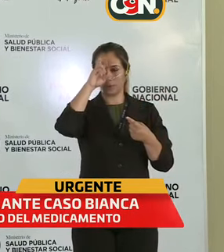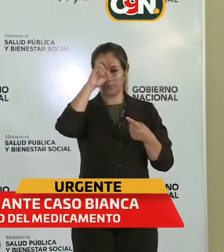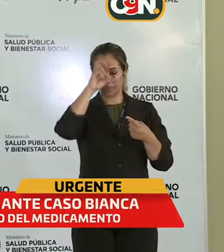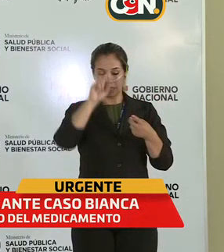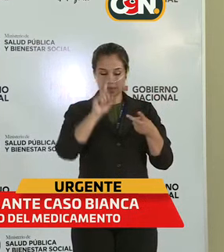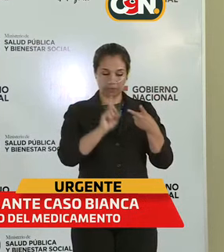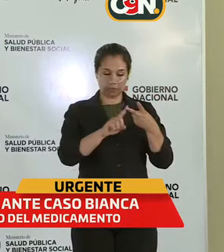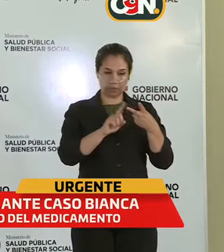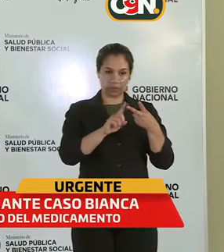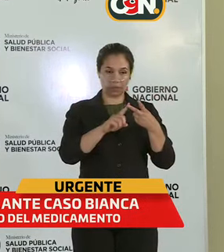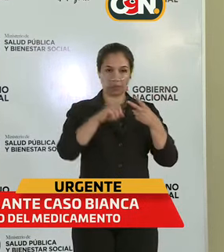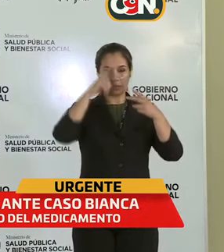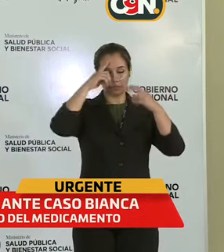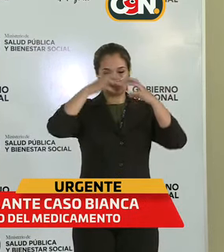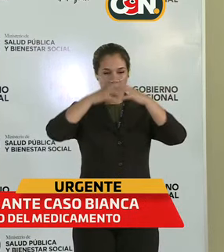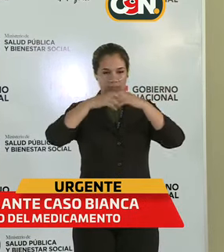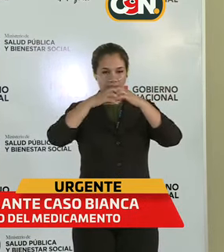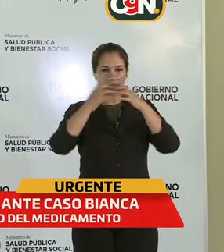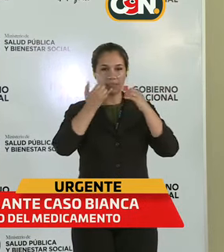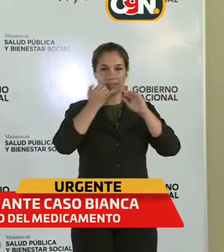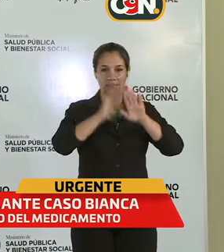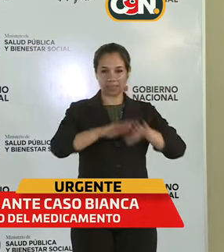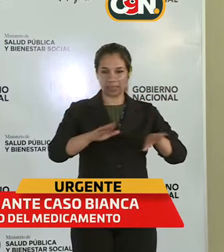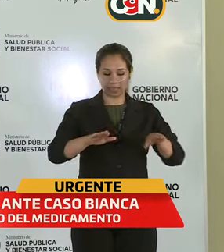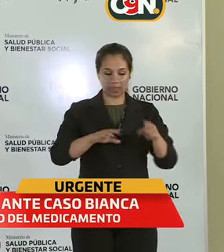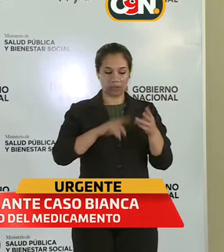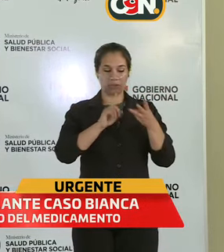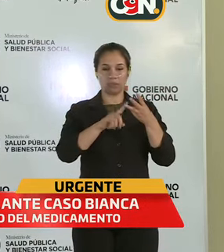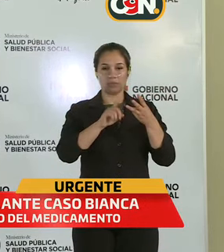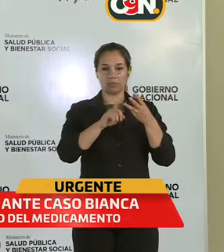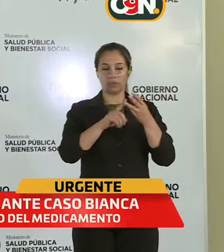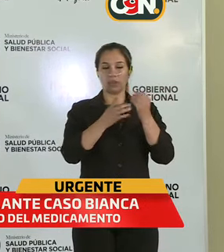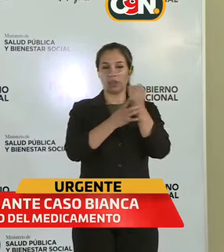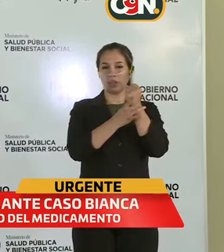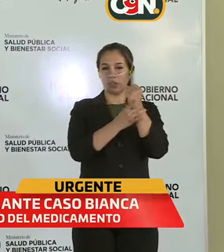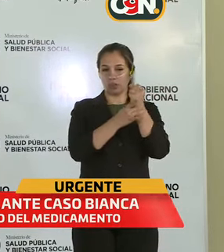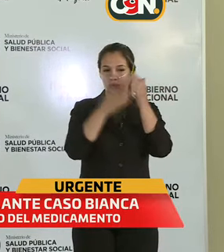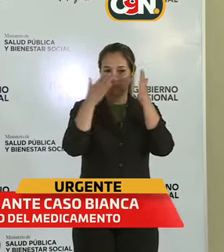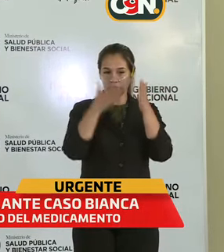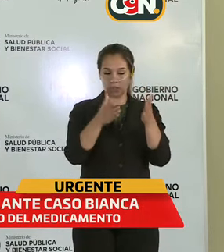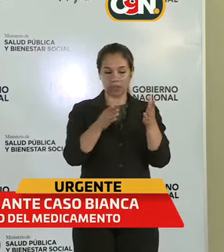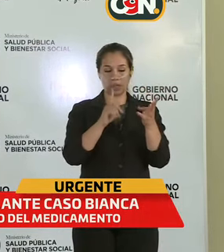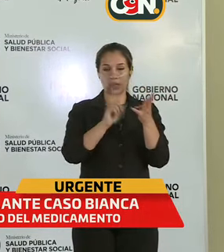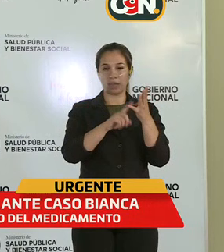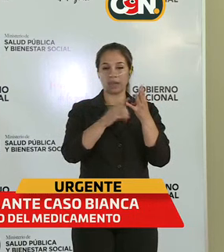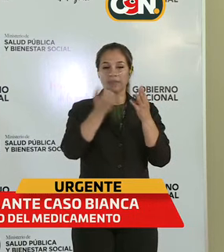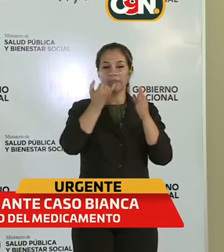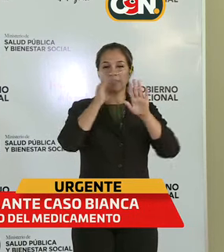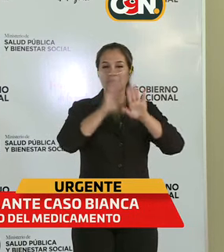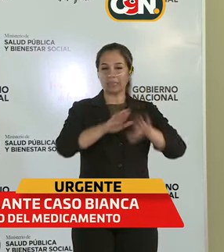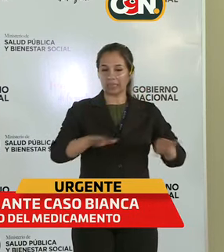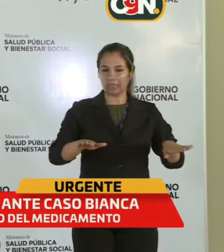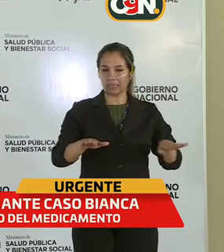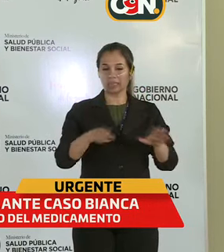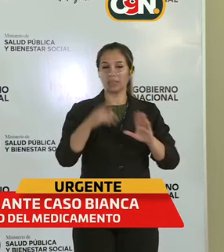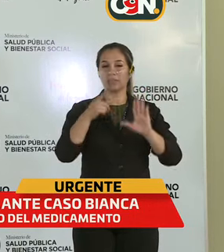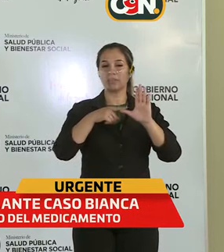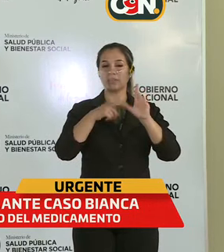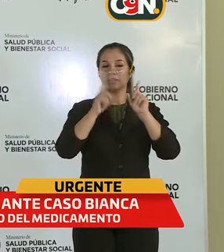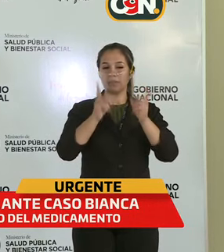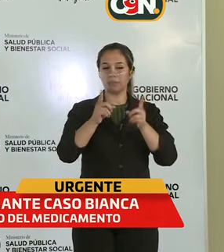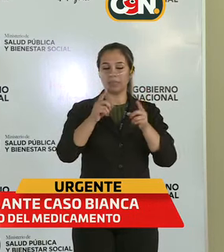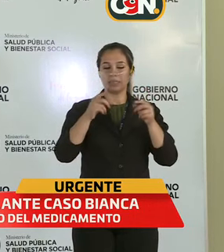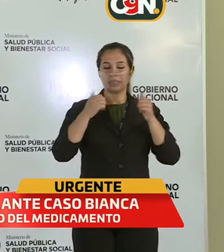los neuropediatras, los intensivistas, los pediatras, el comité